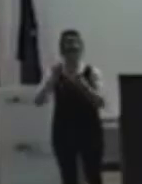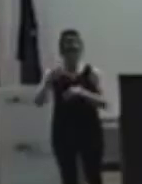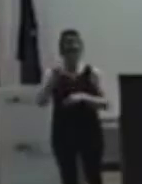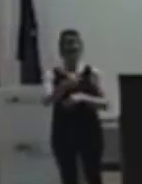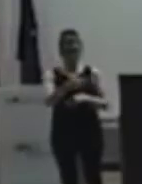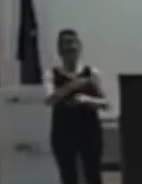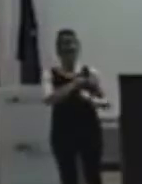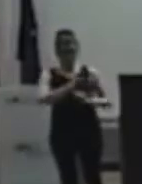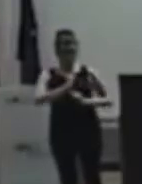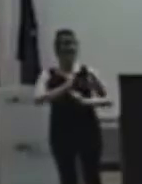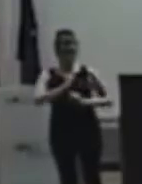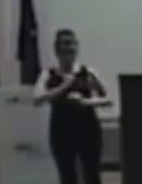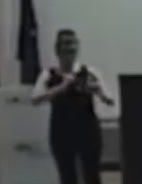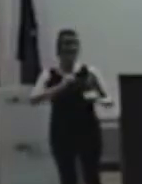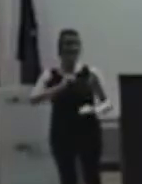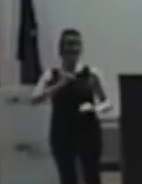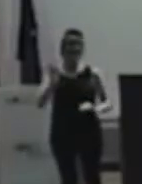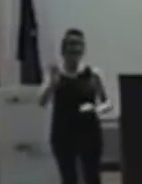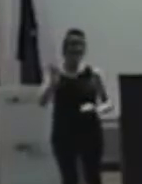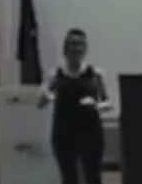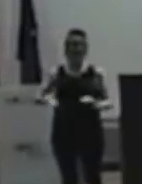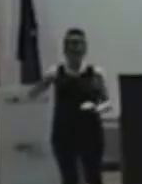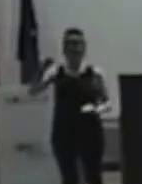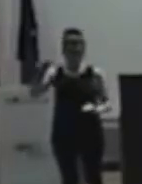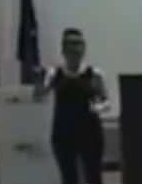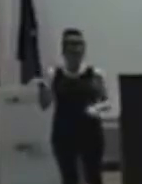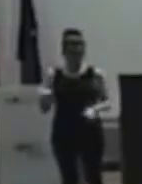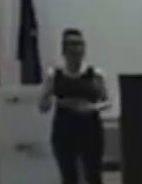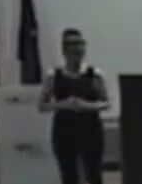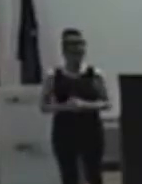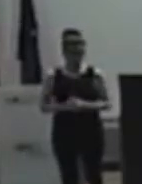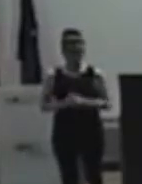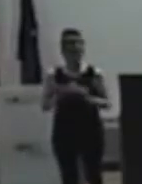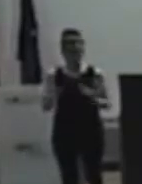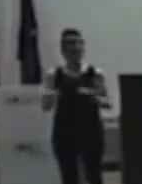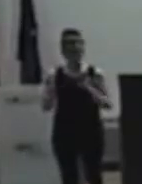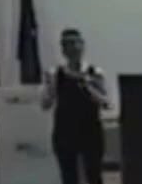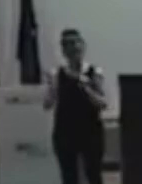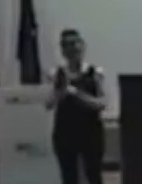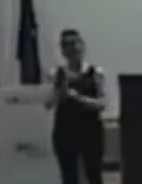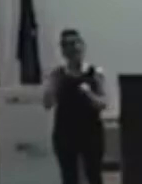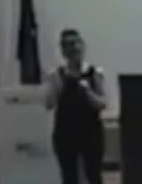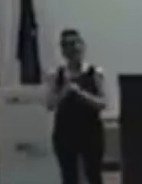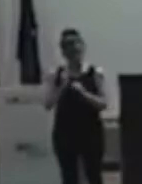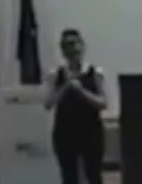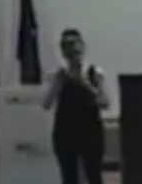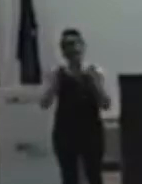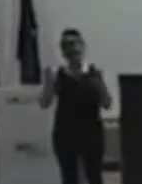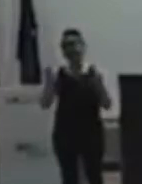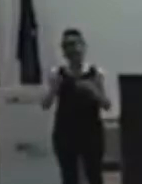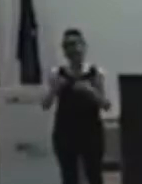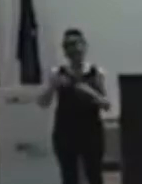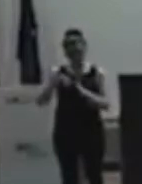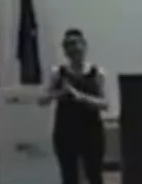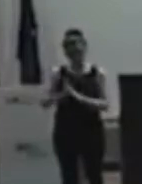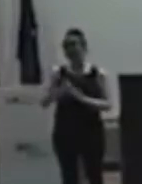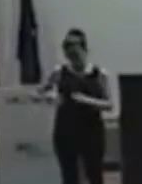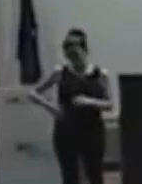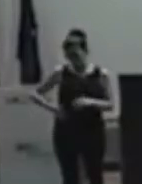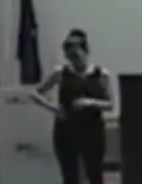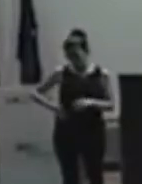es menor al beneficio que obtiene. Pero el trabajo no está en ponerle o no ponerle un